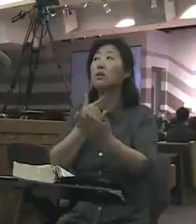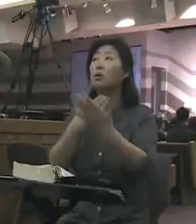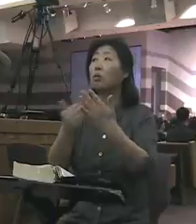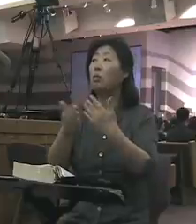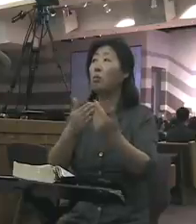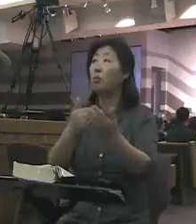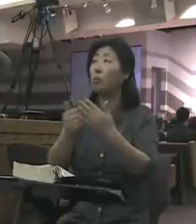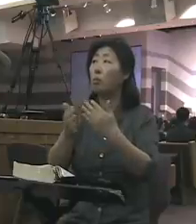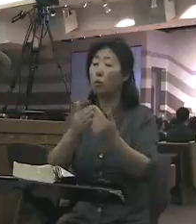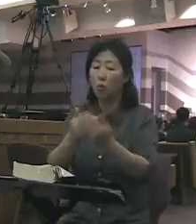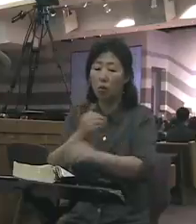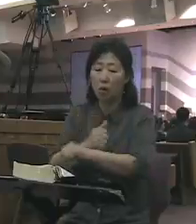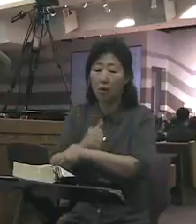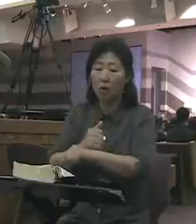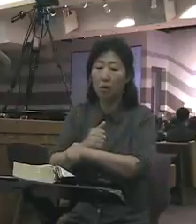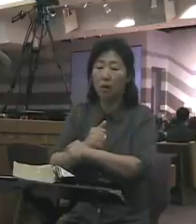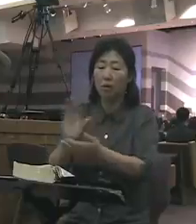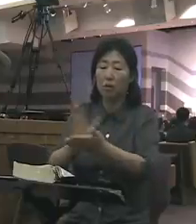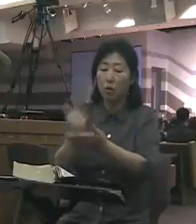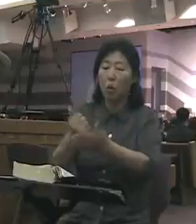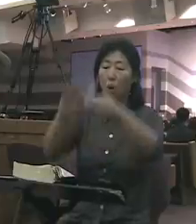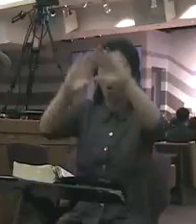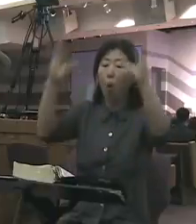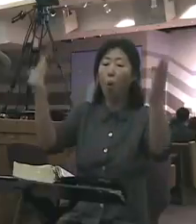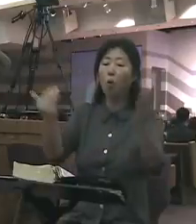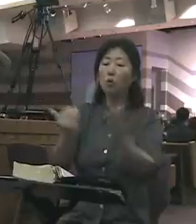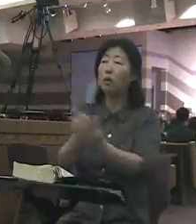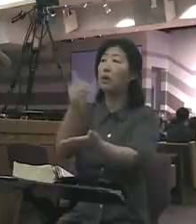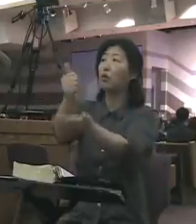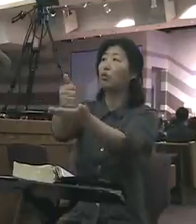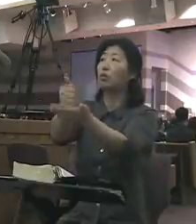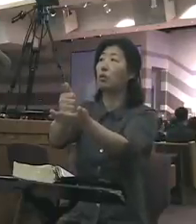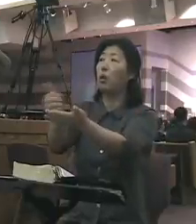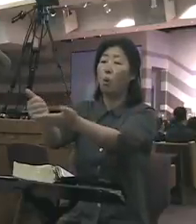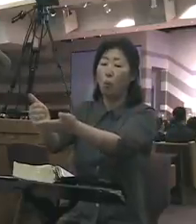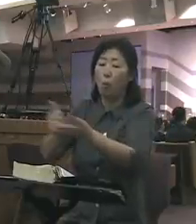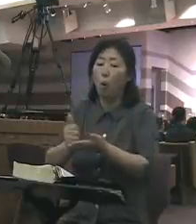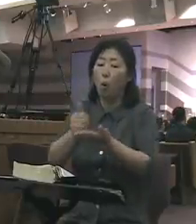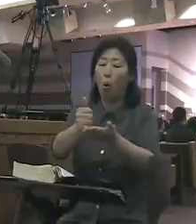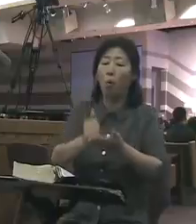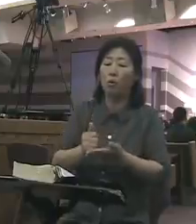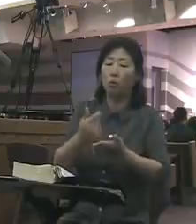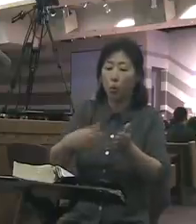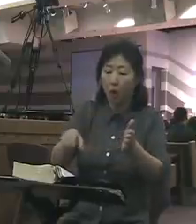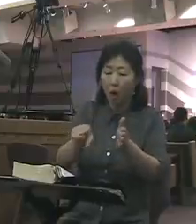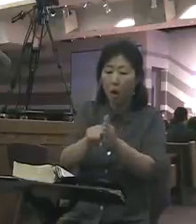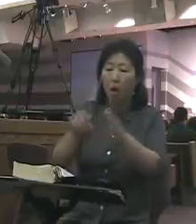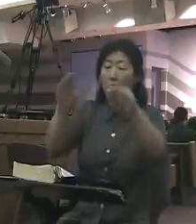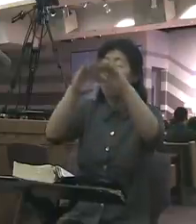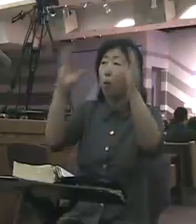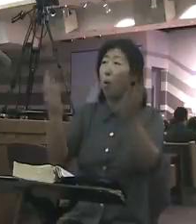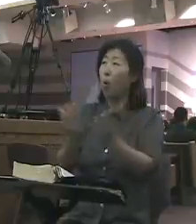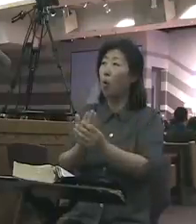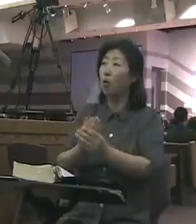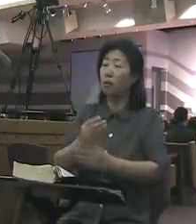나의 삶의 온전한 주인으로 모시기 위하여 이 모든 것을 내가 과감하게 냈고